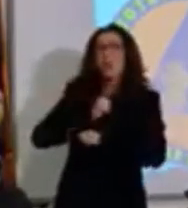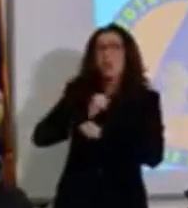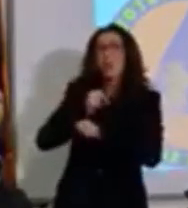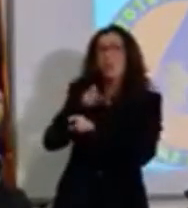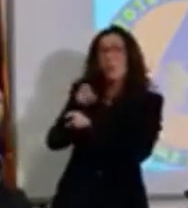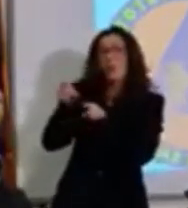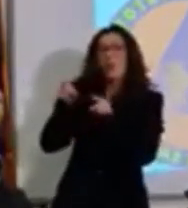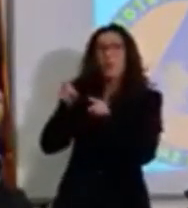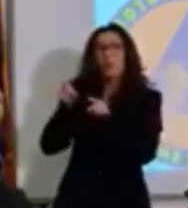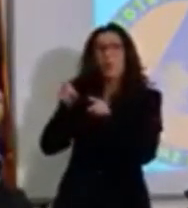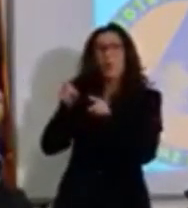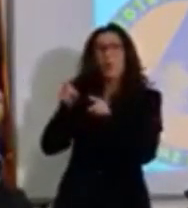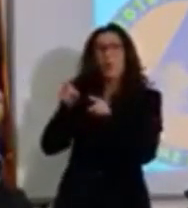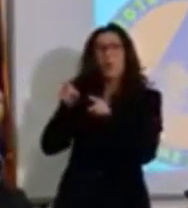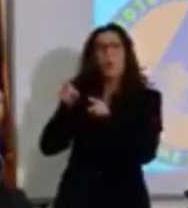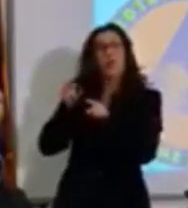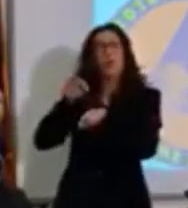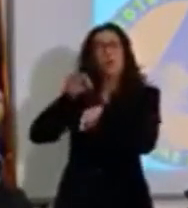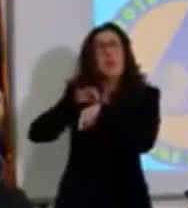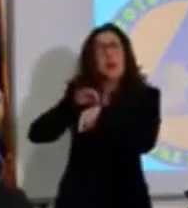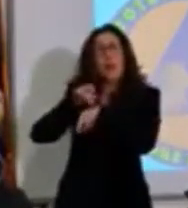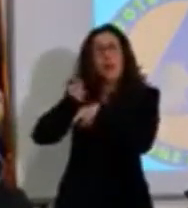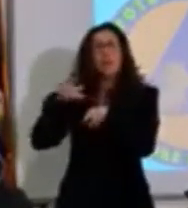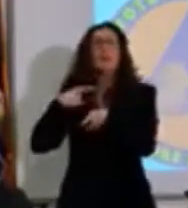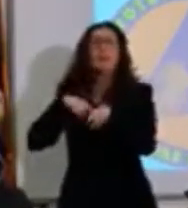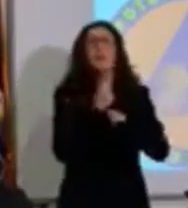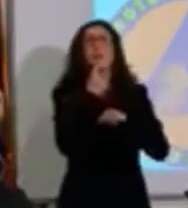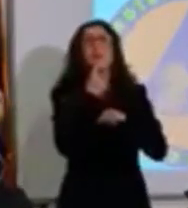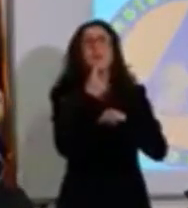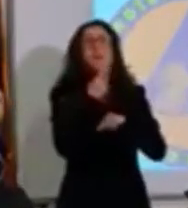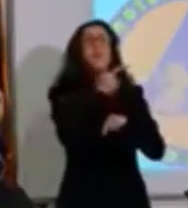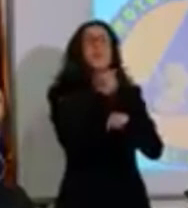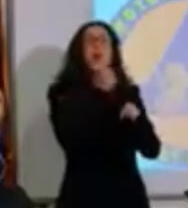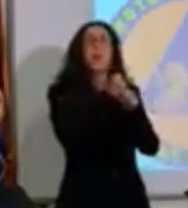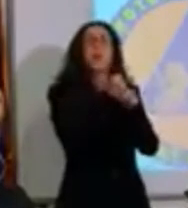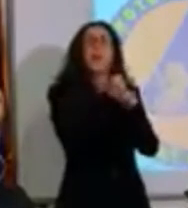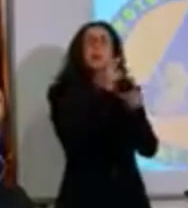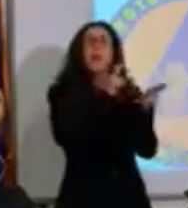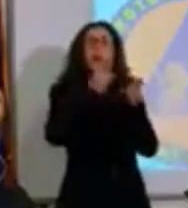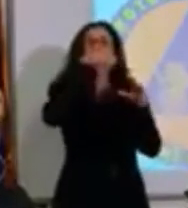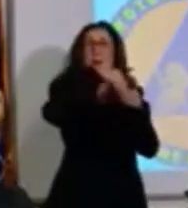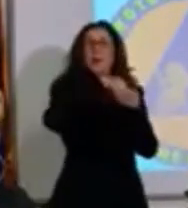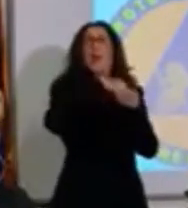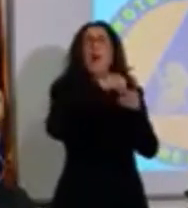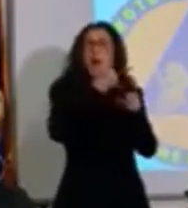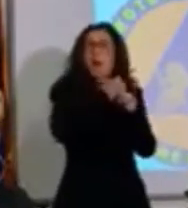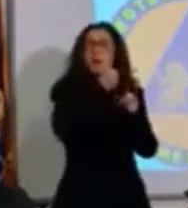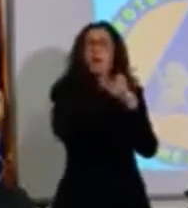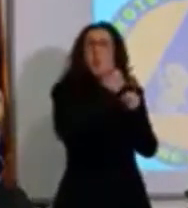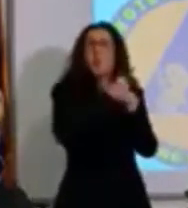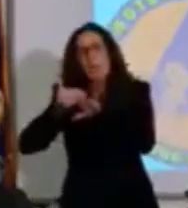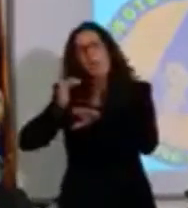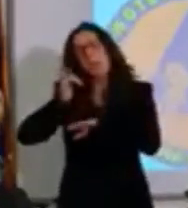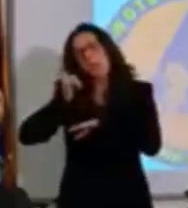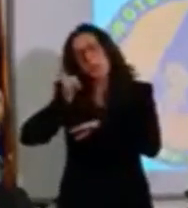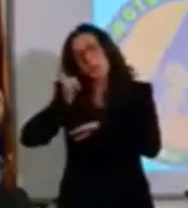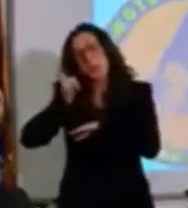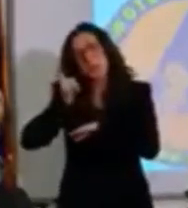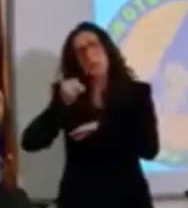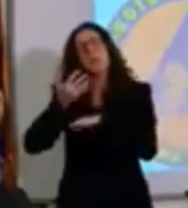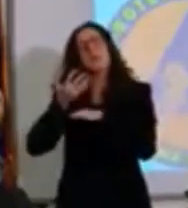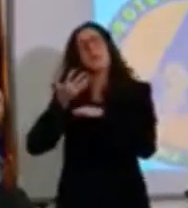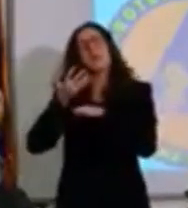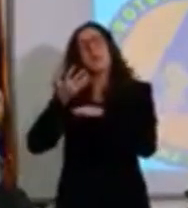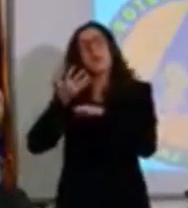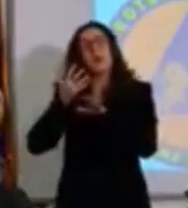operatori che rischiano la propria vita per poter venirne fuori non è che saltasse saltiamo una domenica di spritz casca al